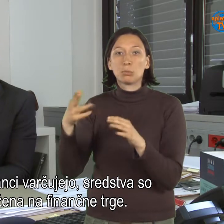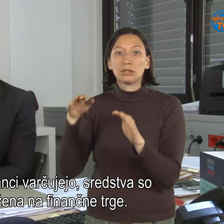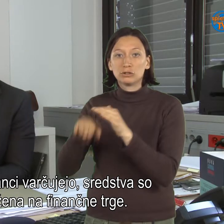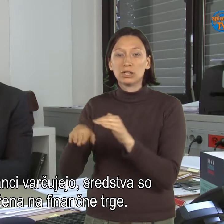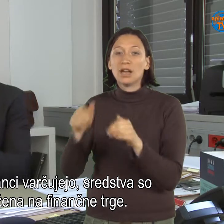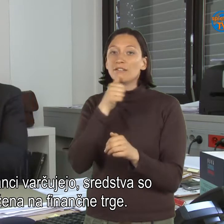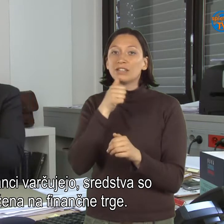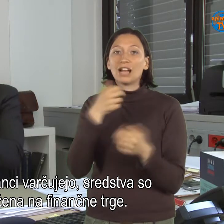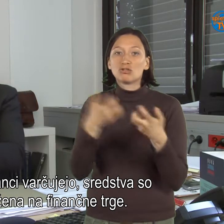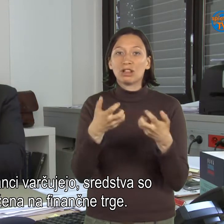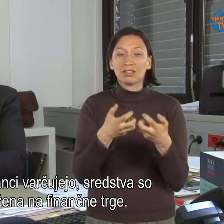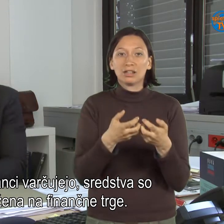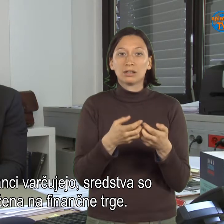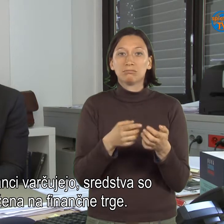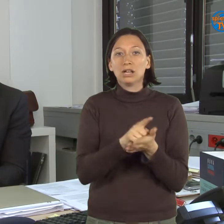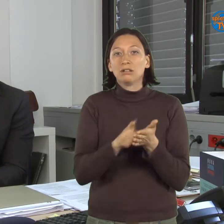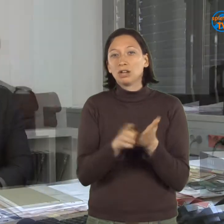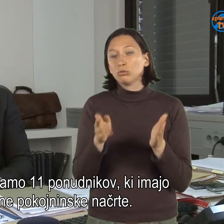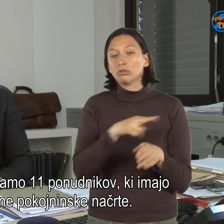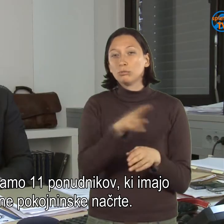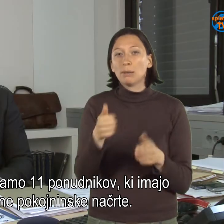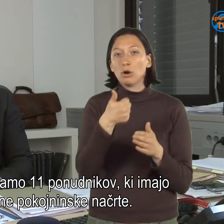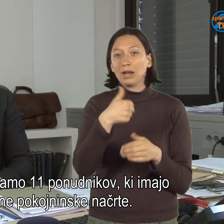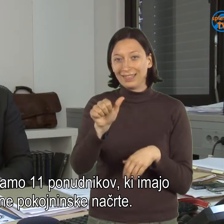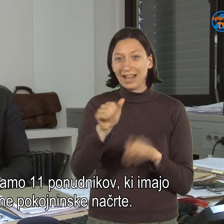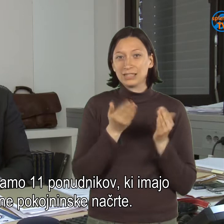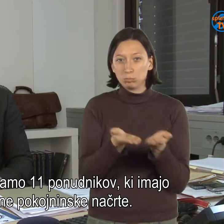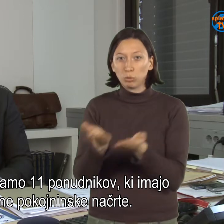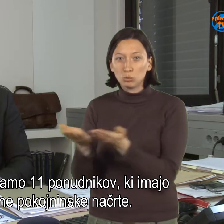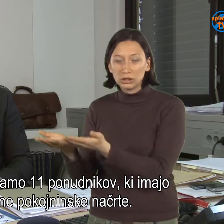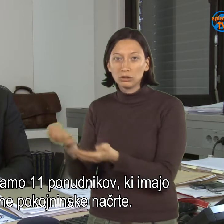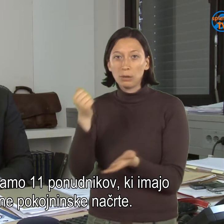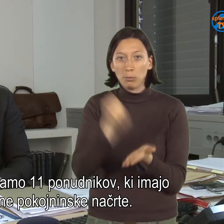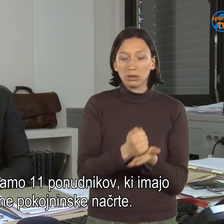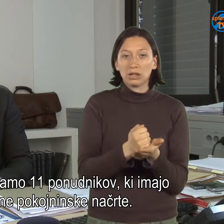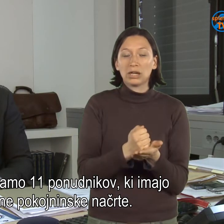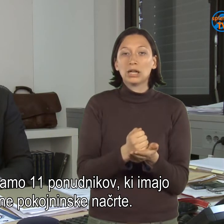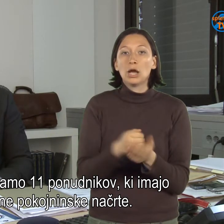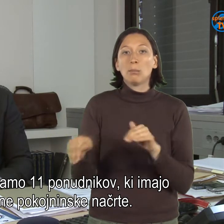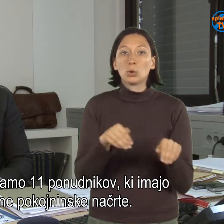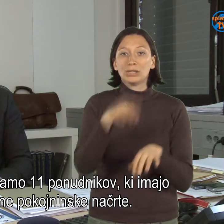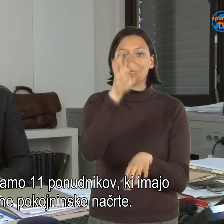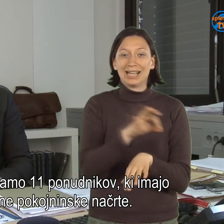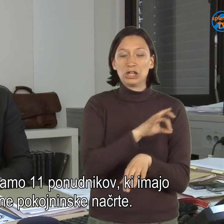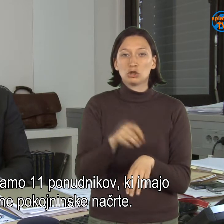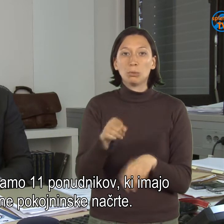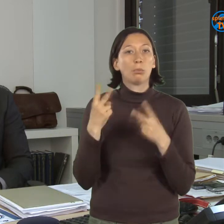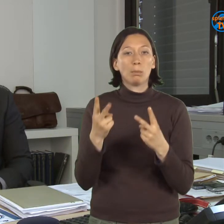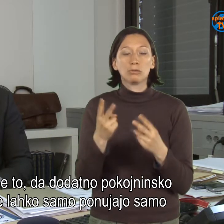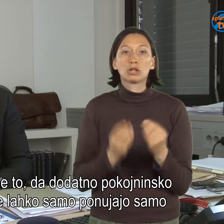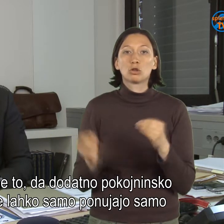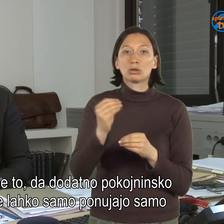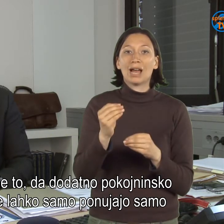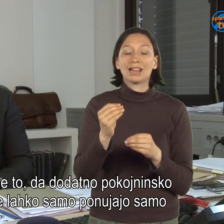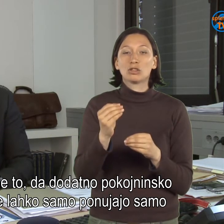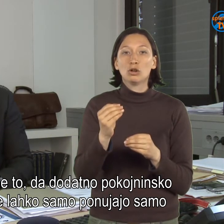ta sredstva so potem naložena na finančne trge. Trenutno imamo 11 ponudnikov, ki imajo potrjene pokojninske načrte.